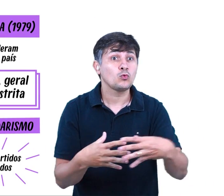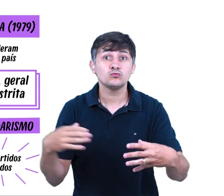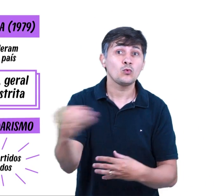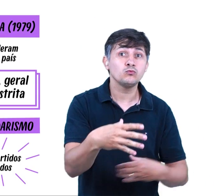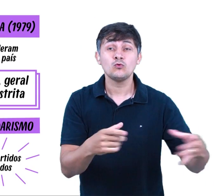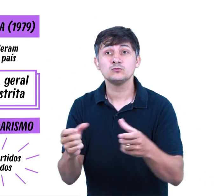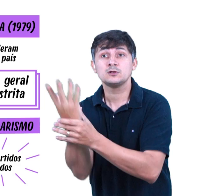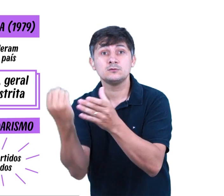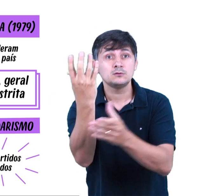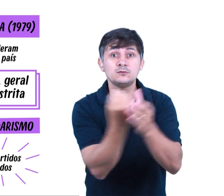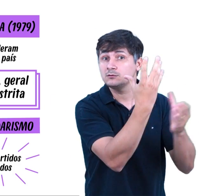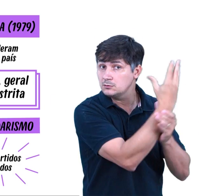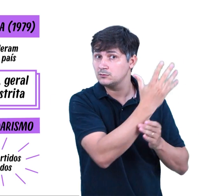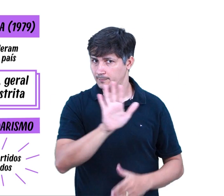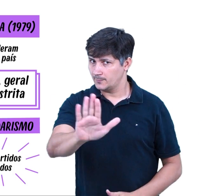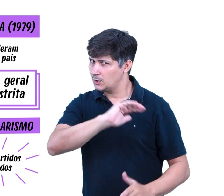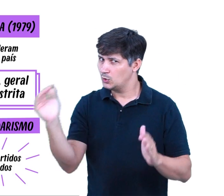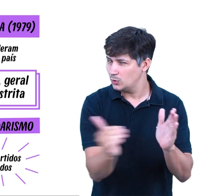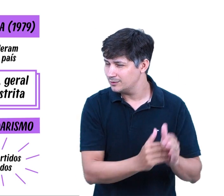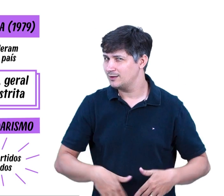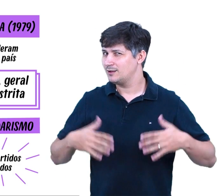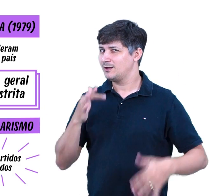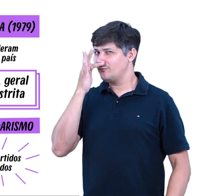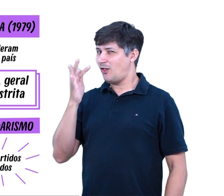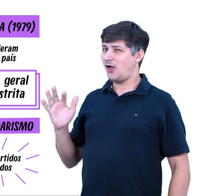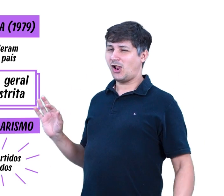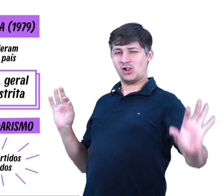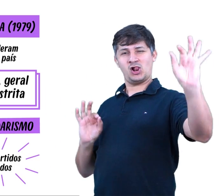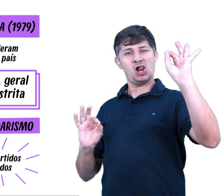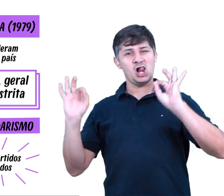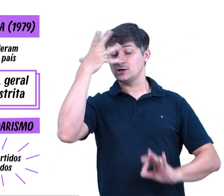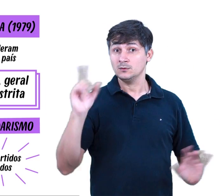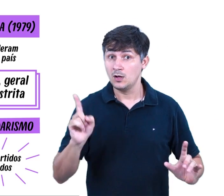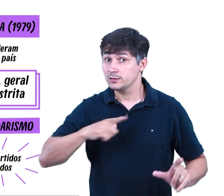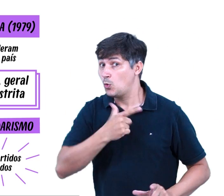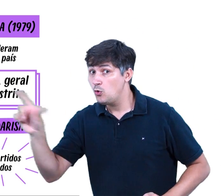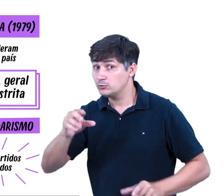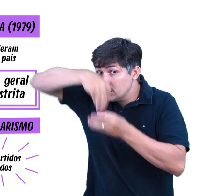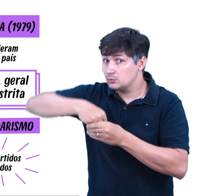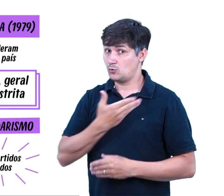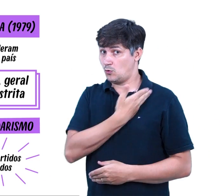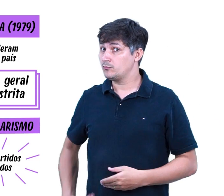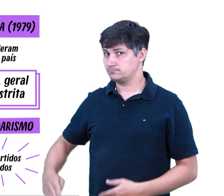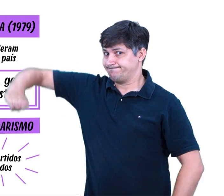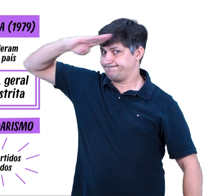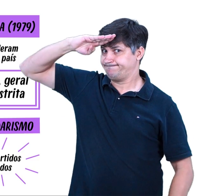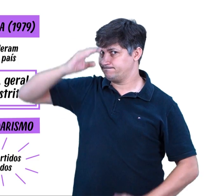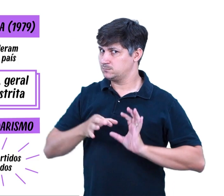flores, existiu uma corrente mais radical dentro do governo militar, que, diga-se de passagem, não era nada homogêneo, apesar de